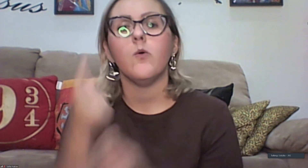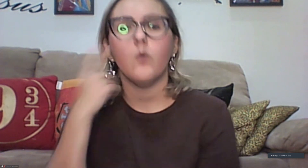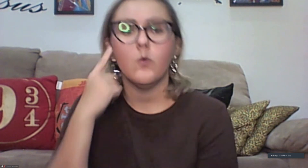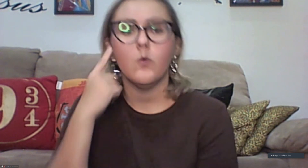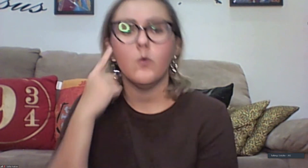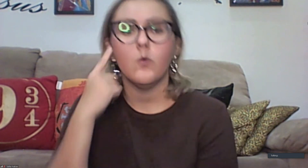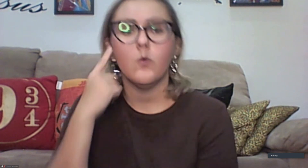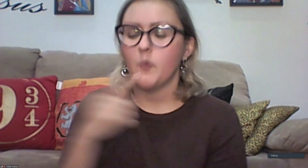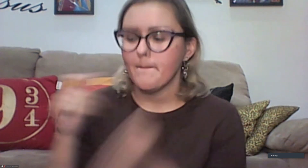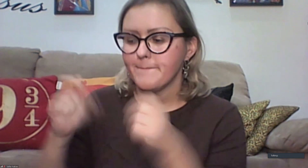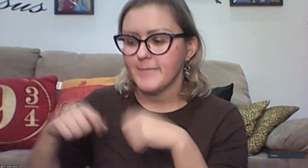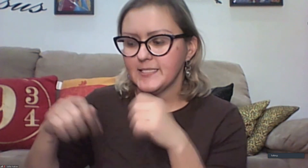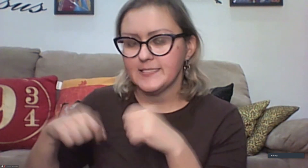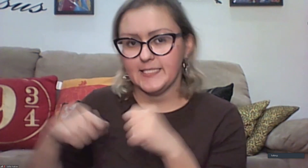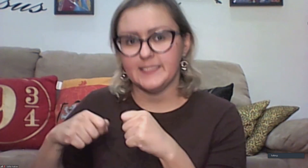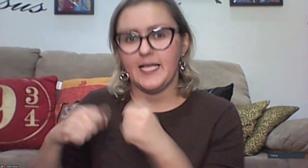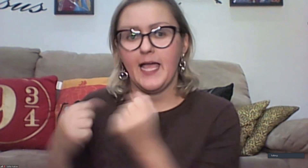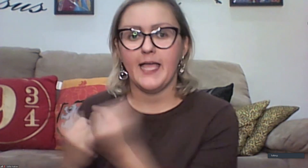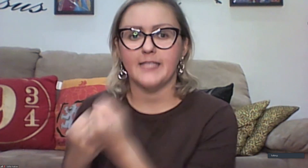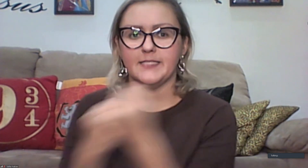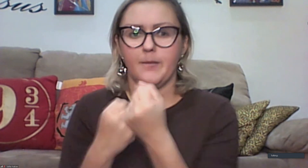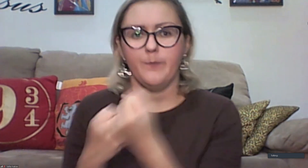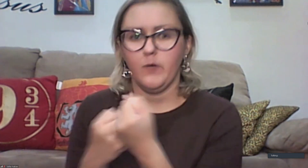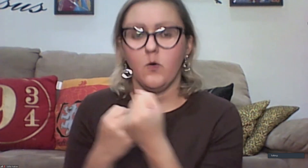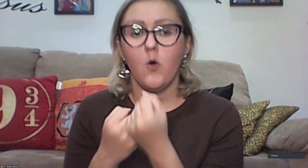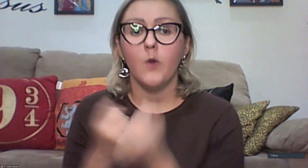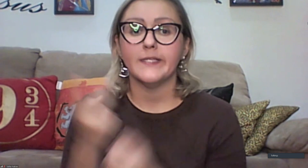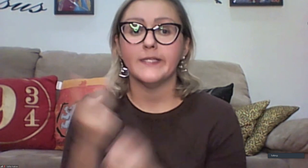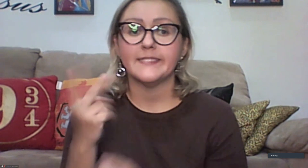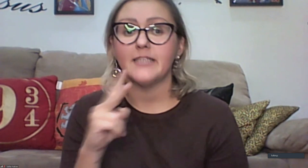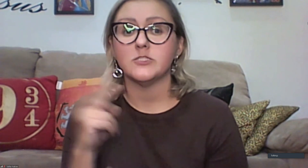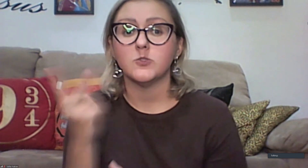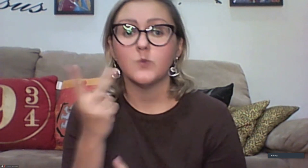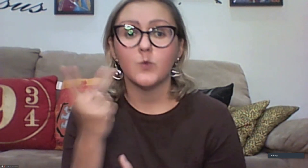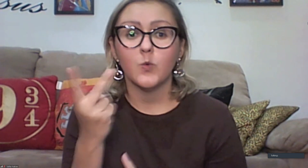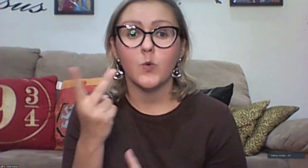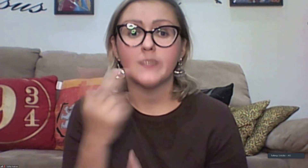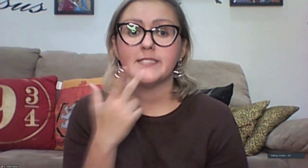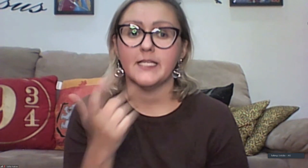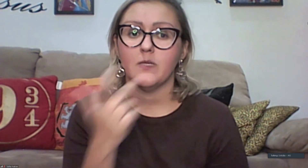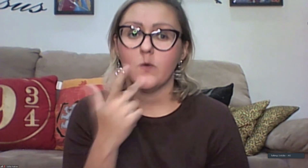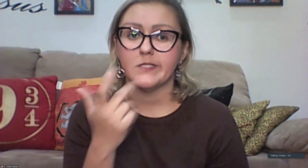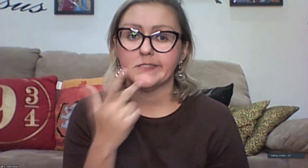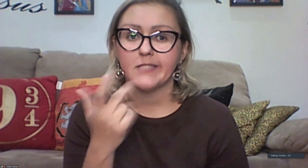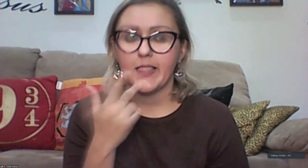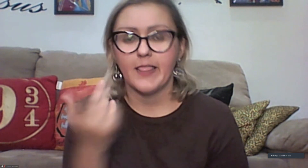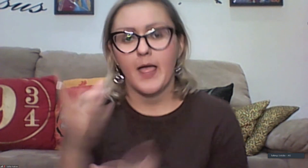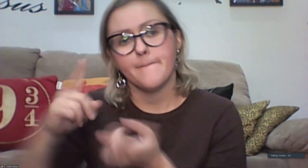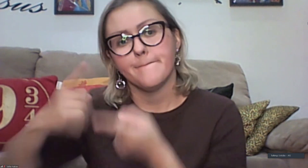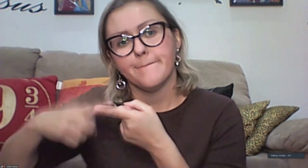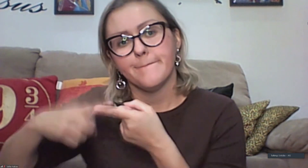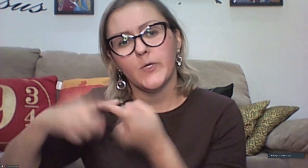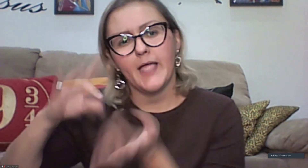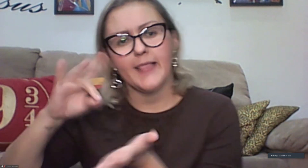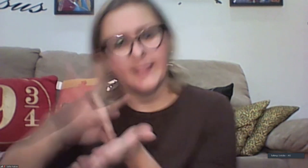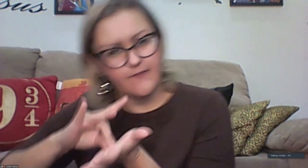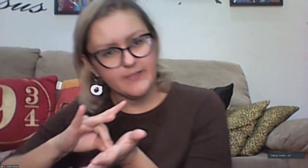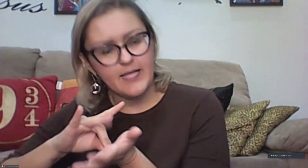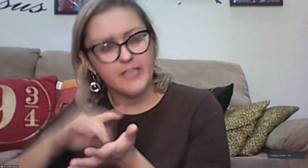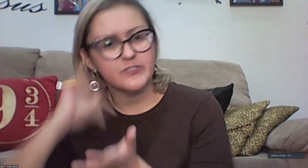tem algumas estratégias de como o surdo precisa de apoio, por